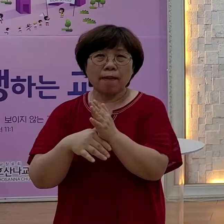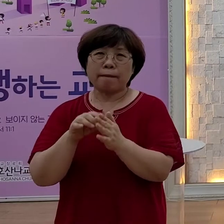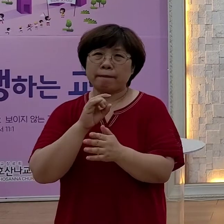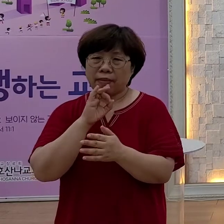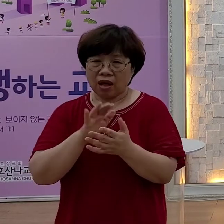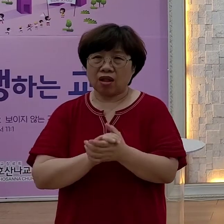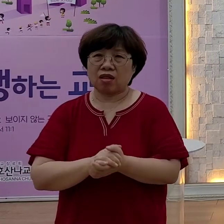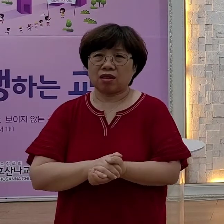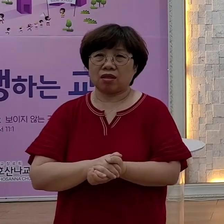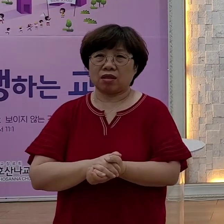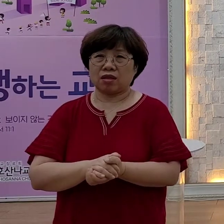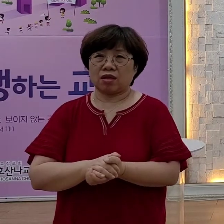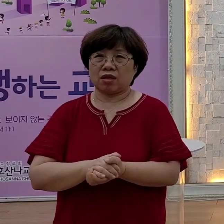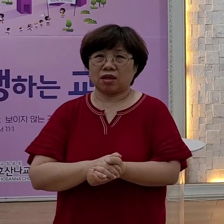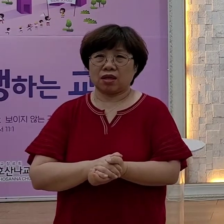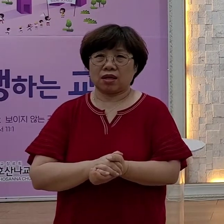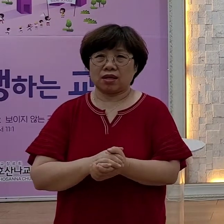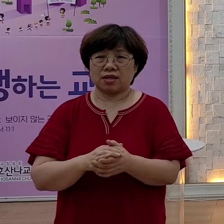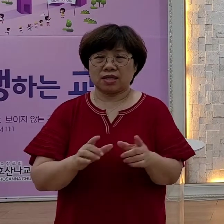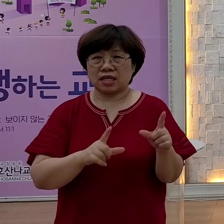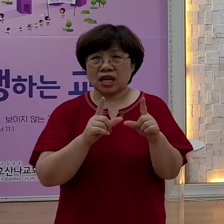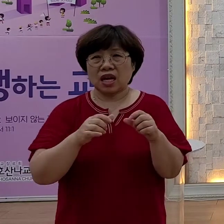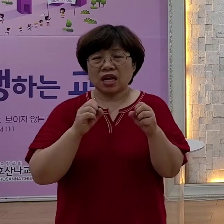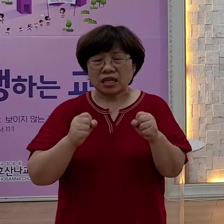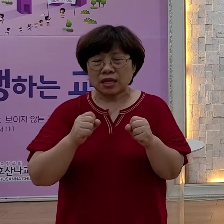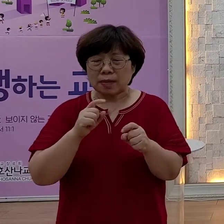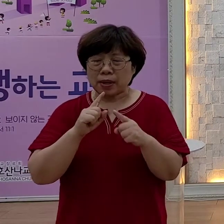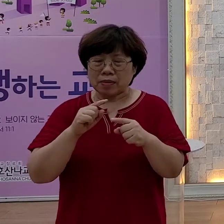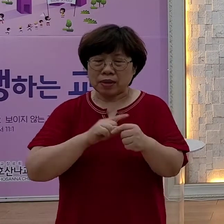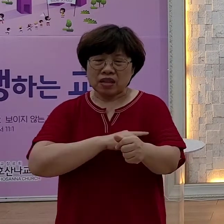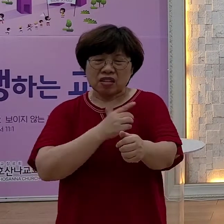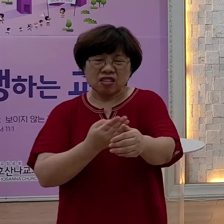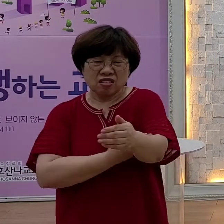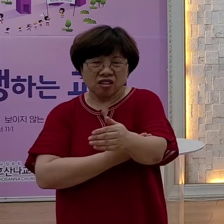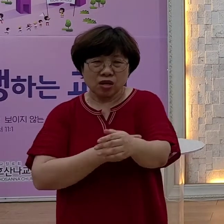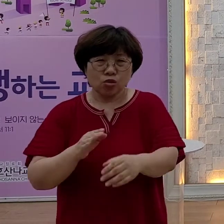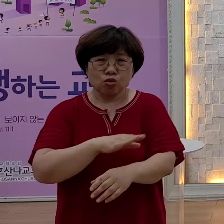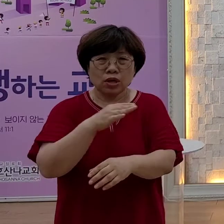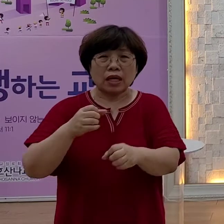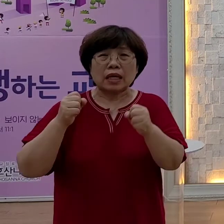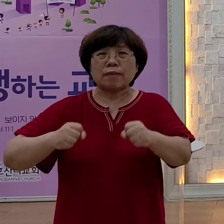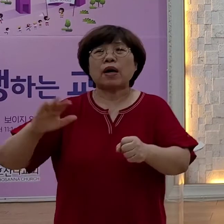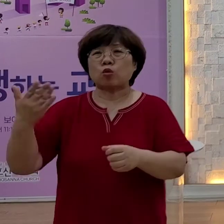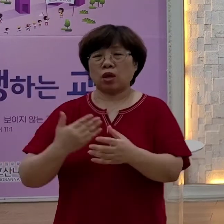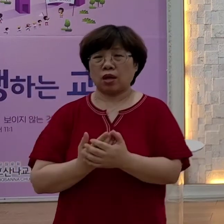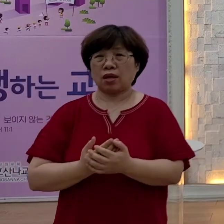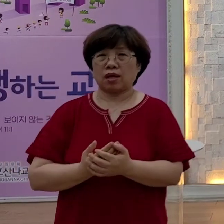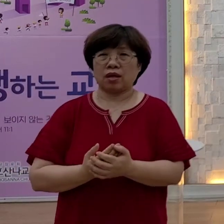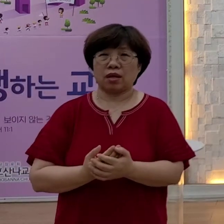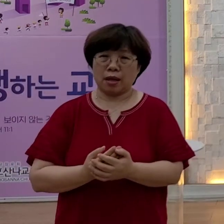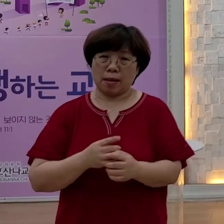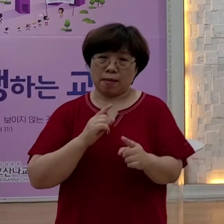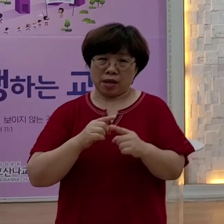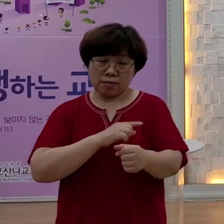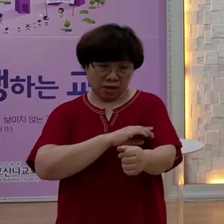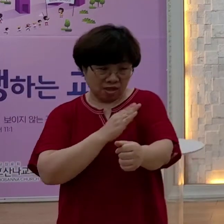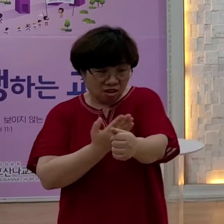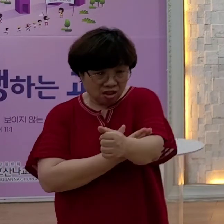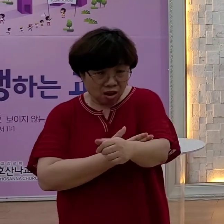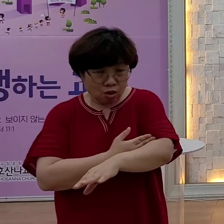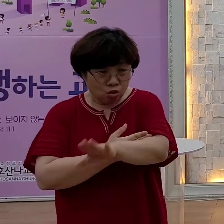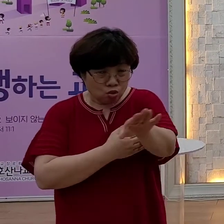어떤 금보다도 예리한 살아있는 그 하나님의 말씀의 능력이 우리에게 임하게 됩니다. 그래서 그 말씀의